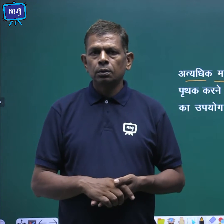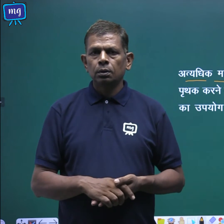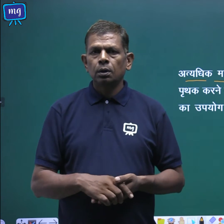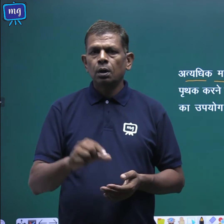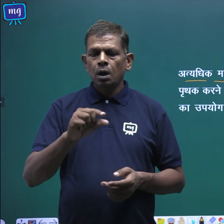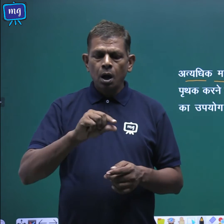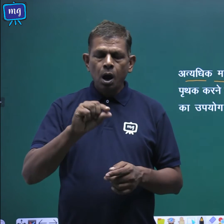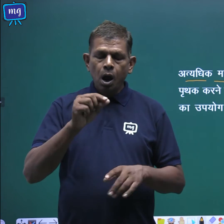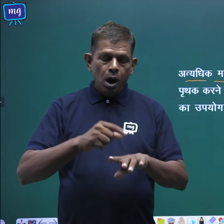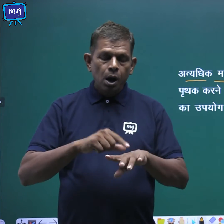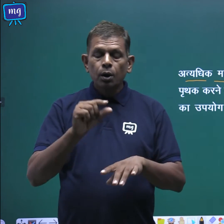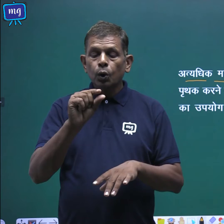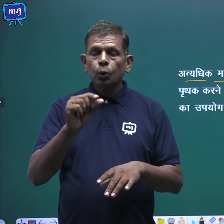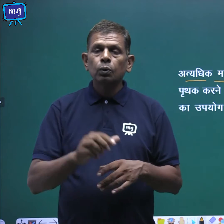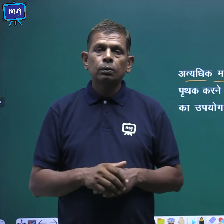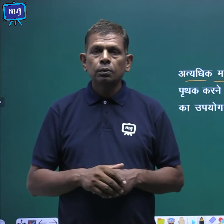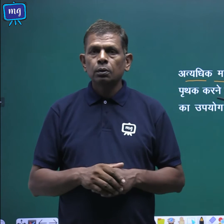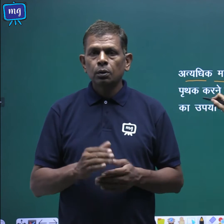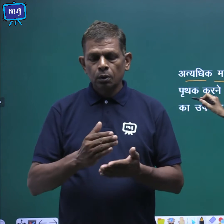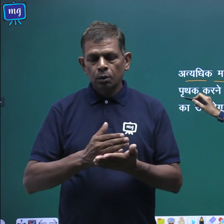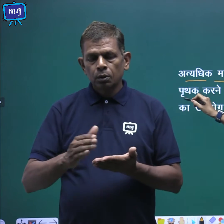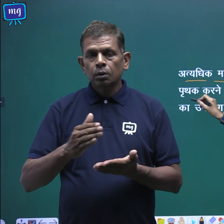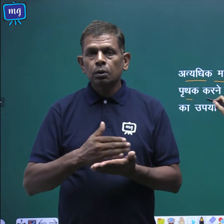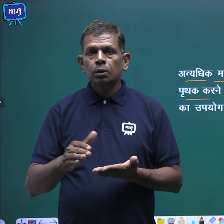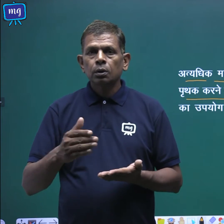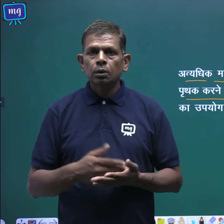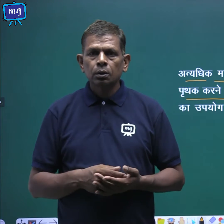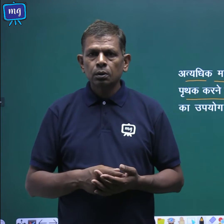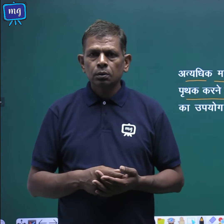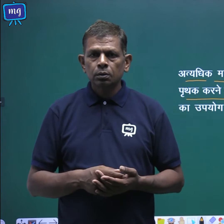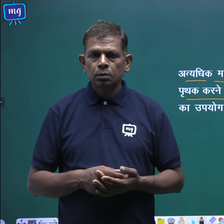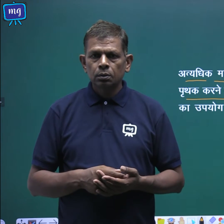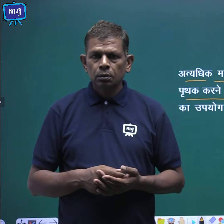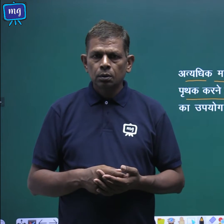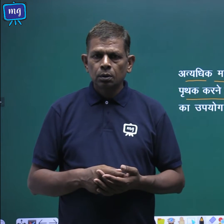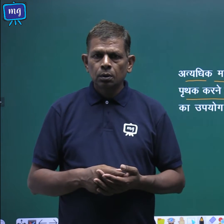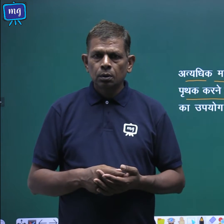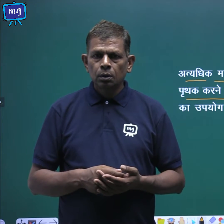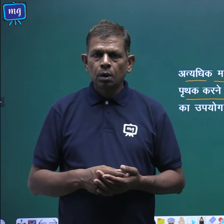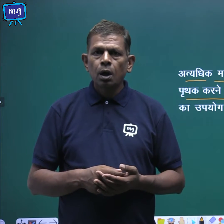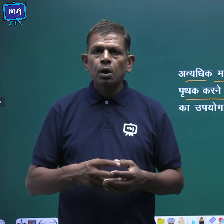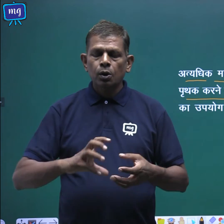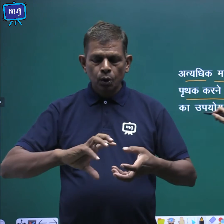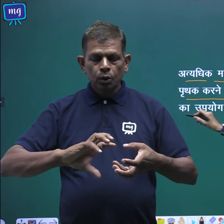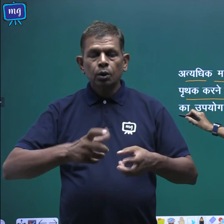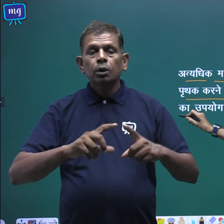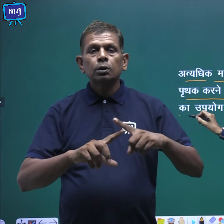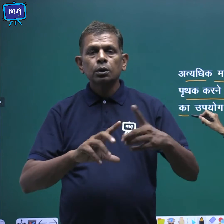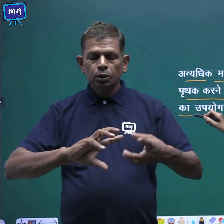अन्न कणों को पृथक करने के लिए थ्रेशिंग मशीनों का